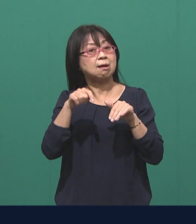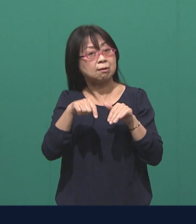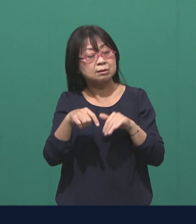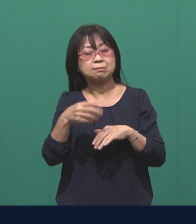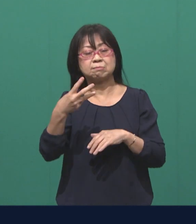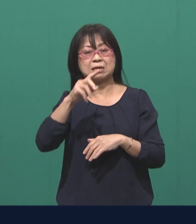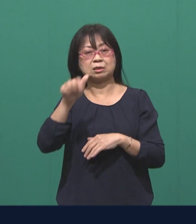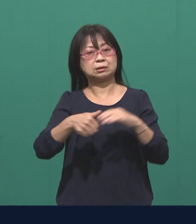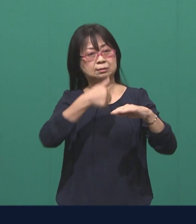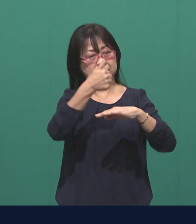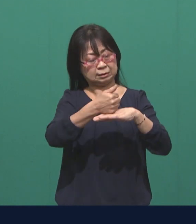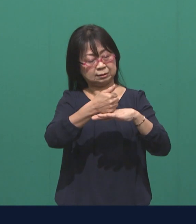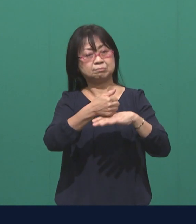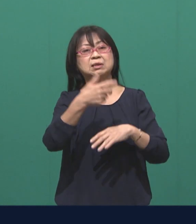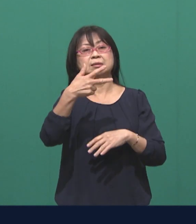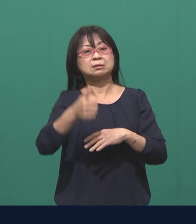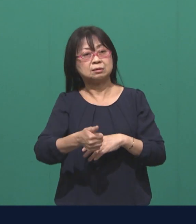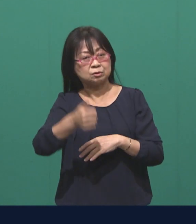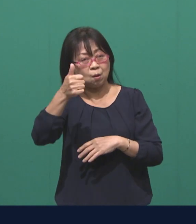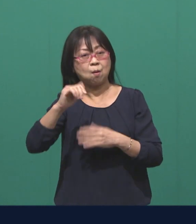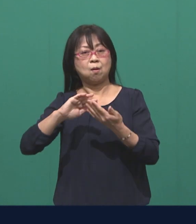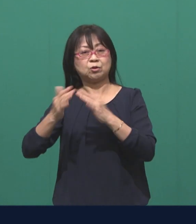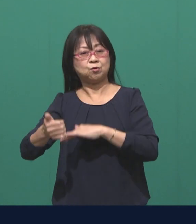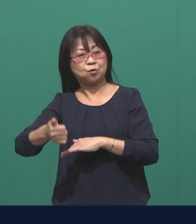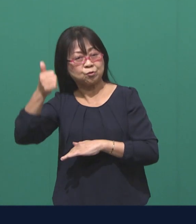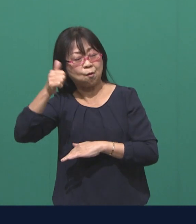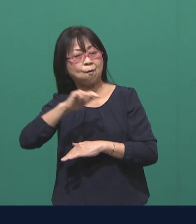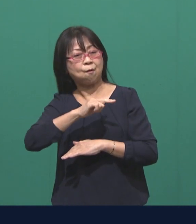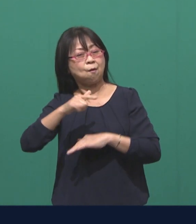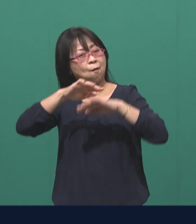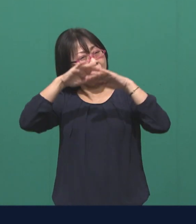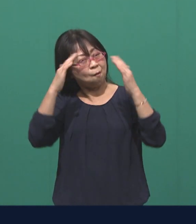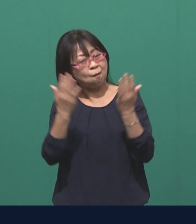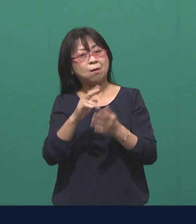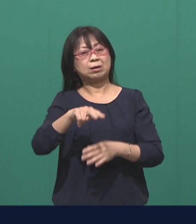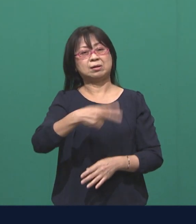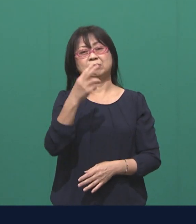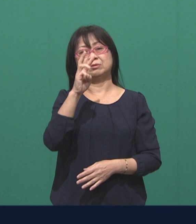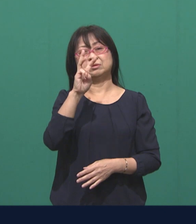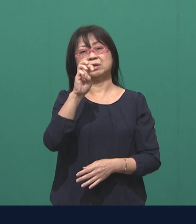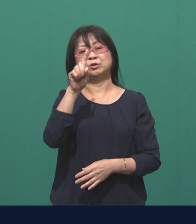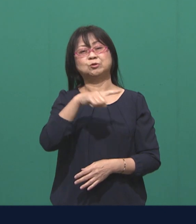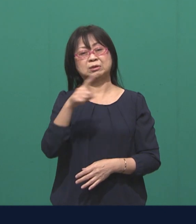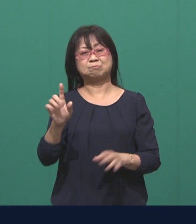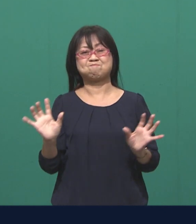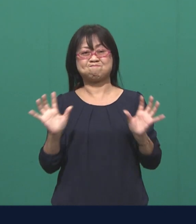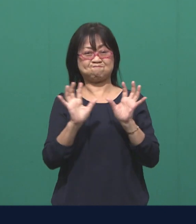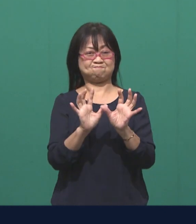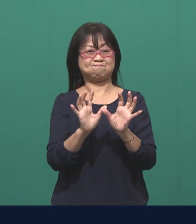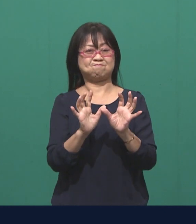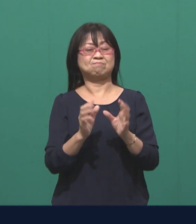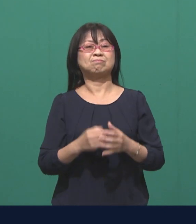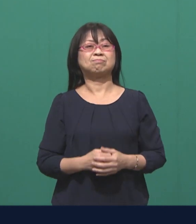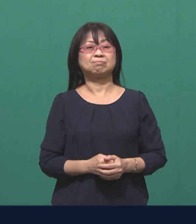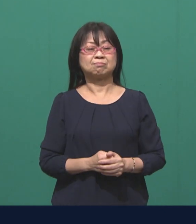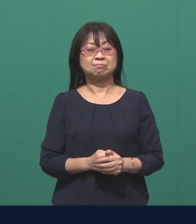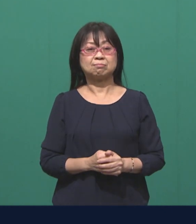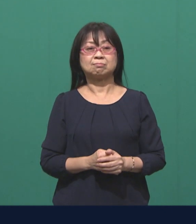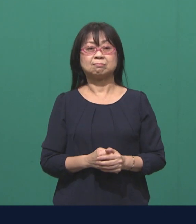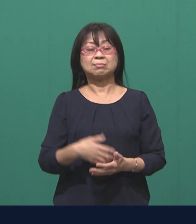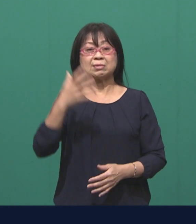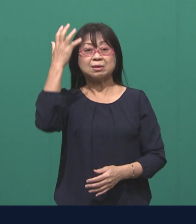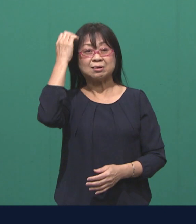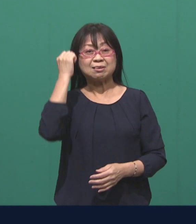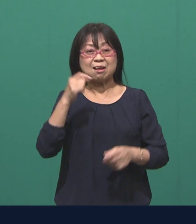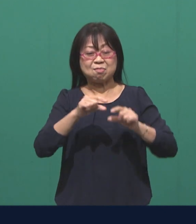オープン記念式典には三日月知事をはじめ市長、町長など合わせておよそ230人